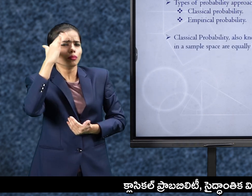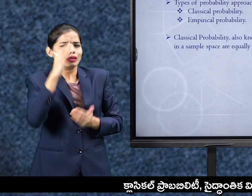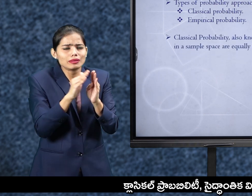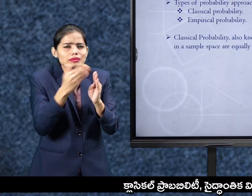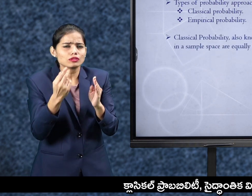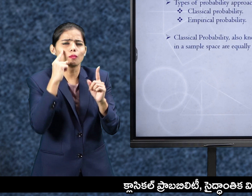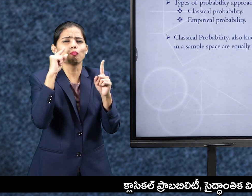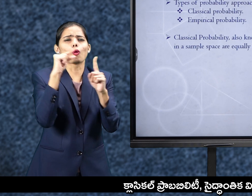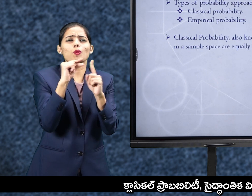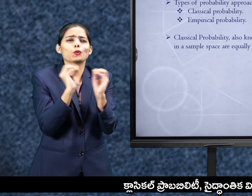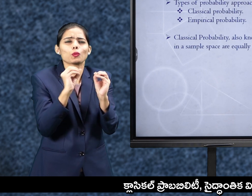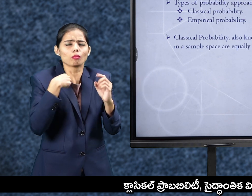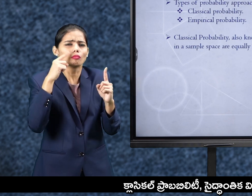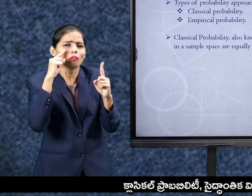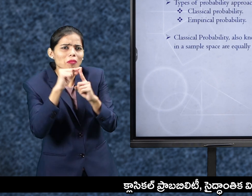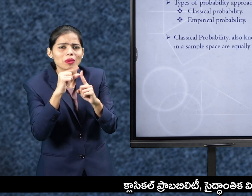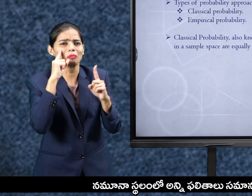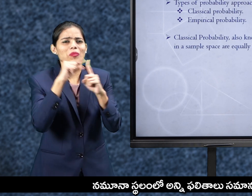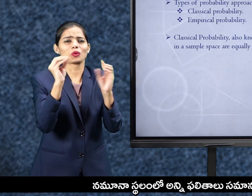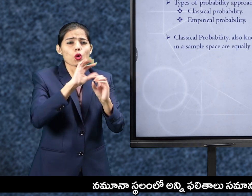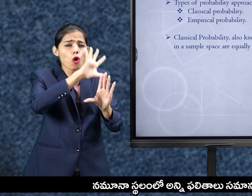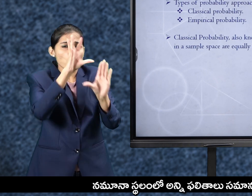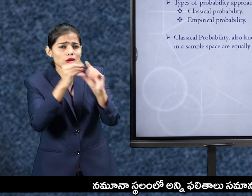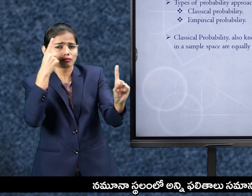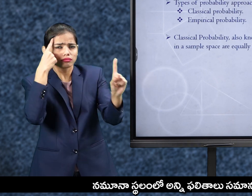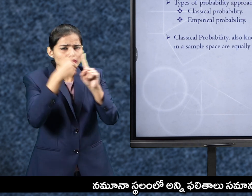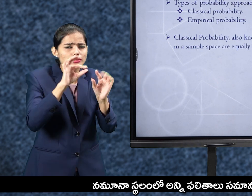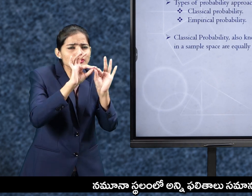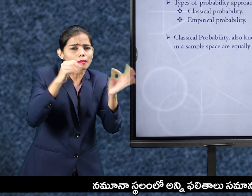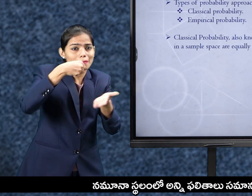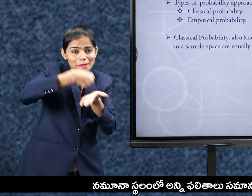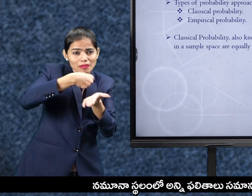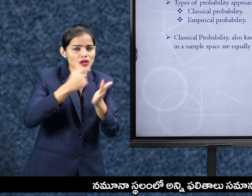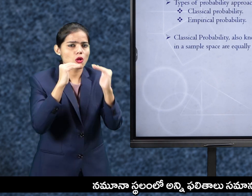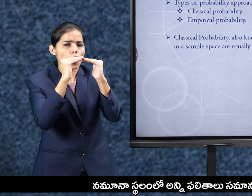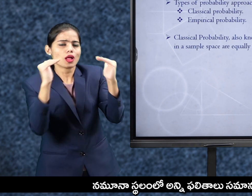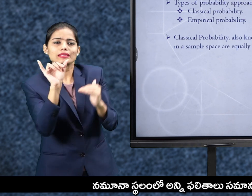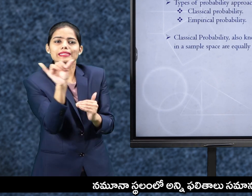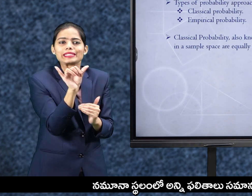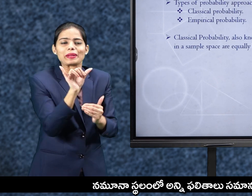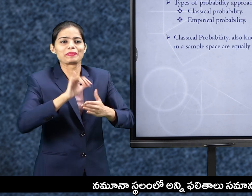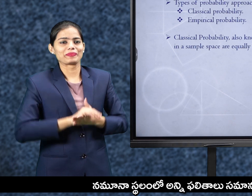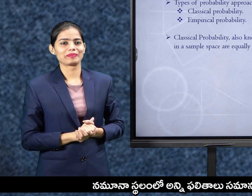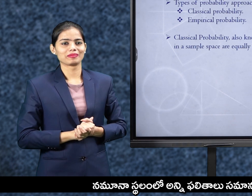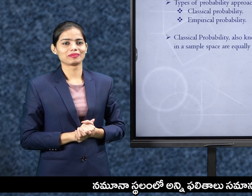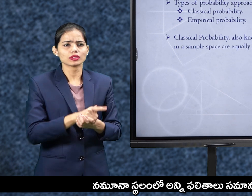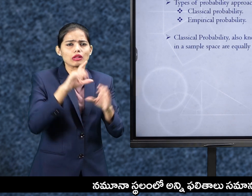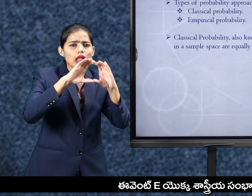సైద్ధాంతిక విధానం అని కూడా పిలుస్తారు. నమూనా స్థలంలో అన్ని ఫలితాలు సమానంగా ఉండే అవకాశం ఉందని ఊహిస్తుంది.